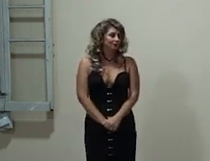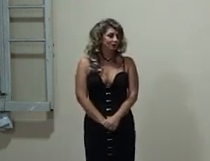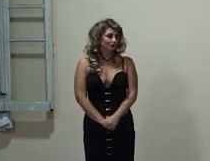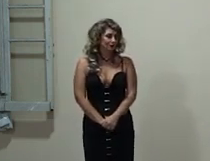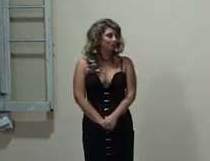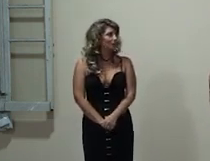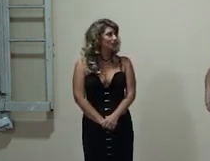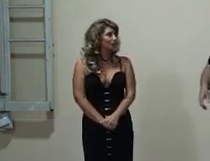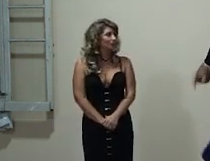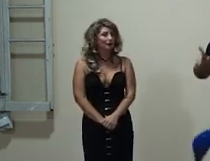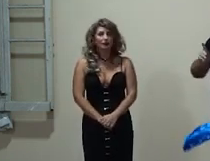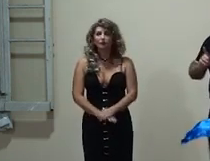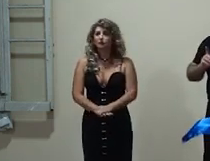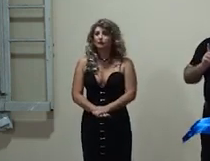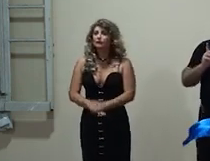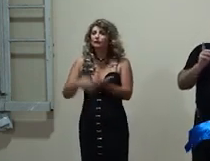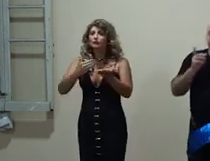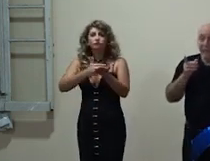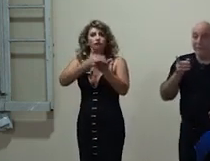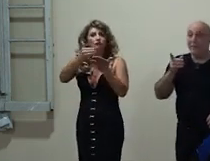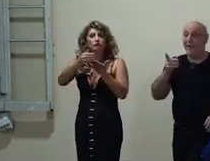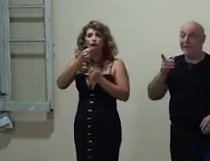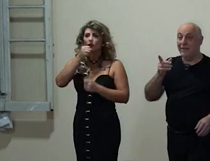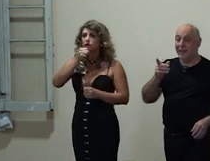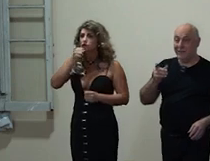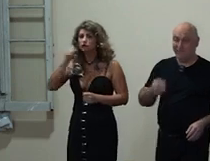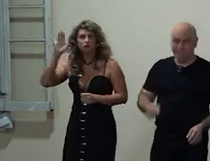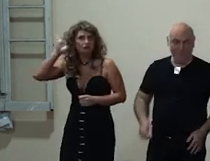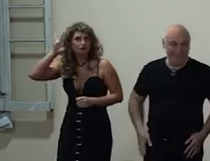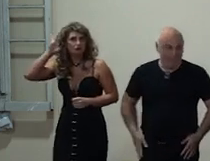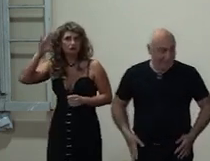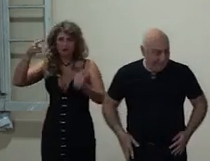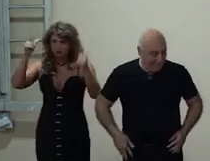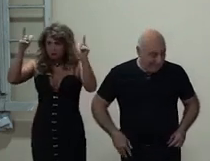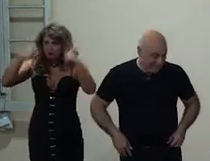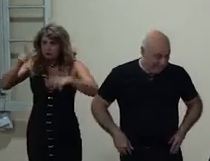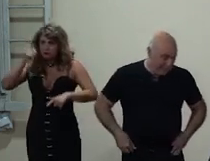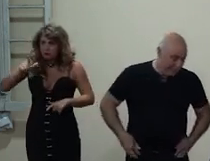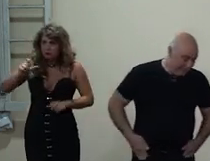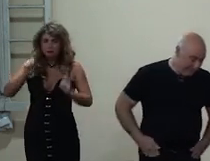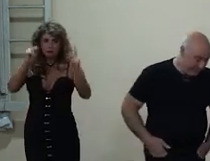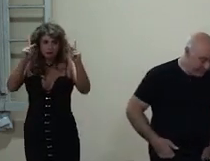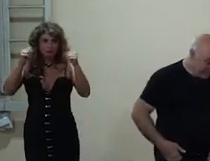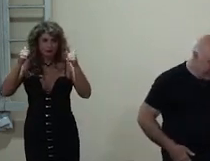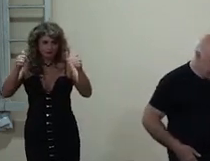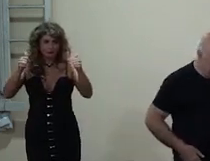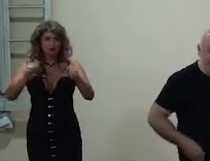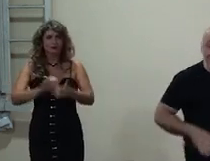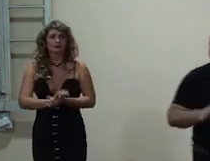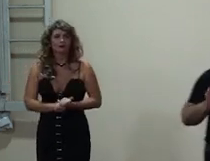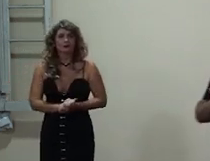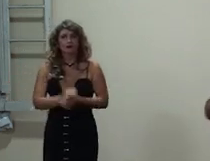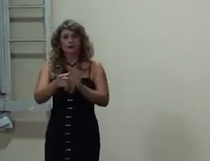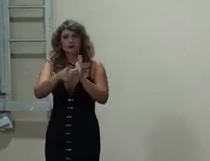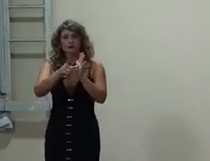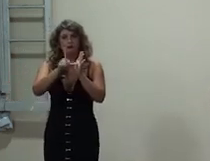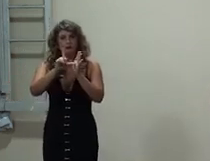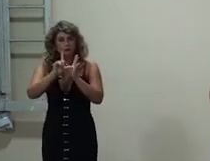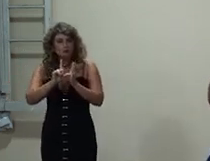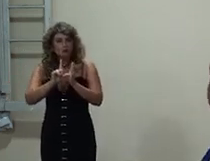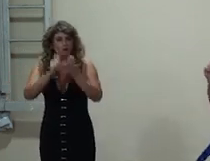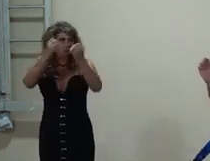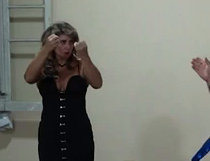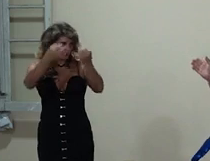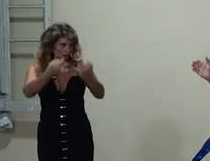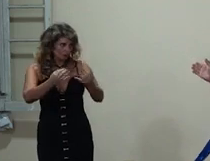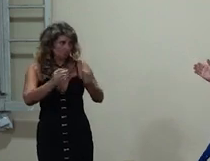eu vou falar sem microfone, que eu acho que dá para escutar lá atrás. Bom, antes de mais qualquer